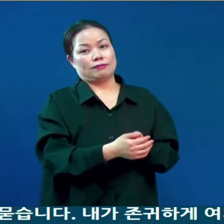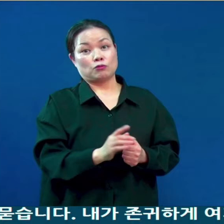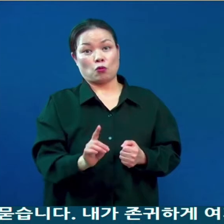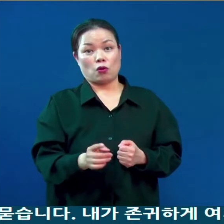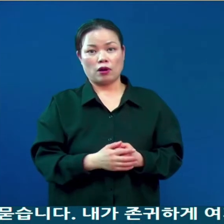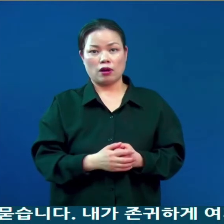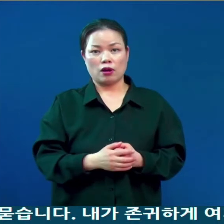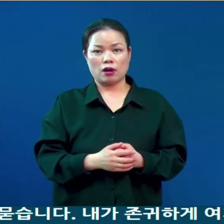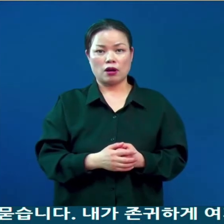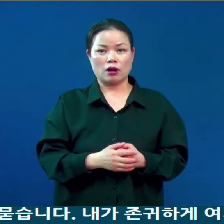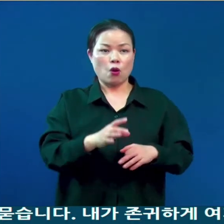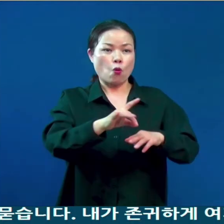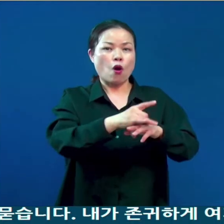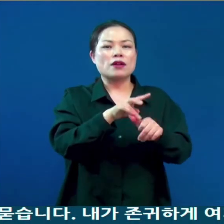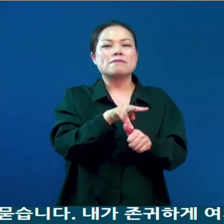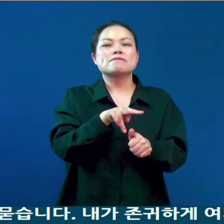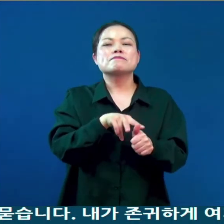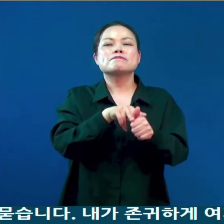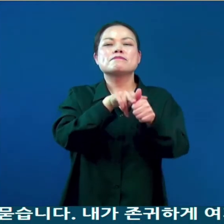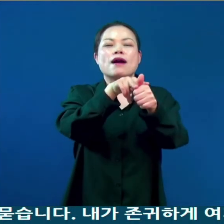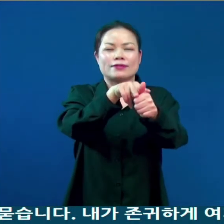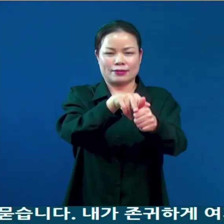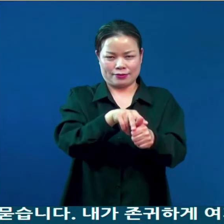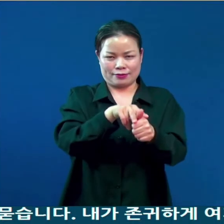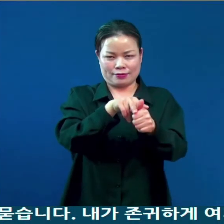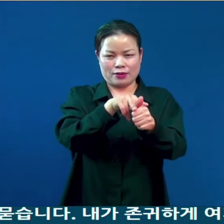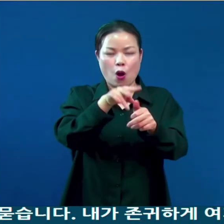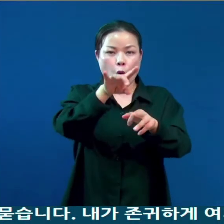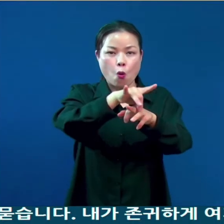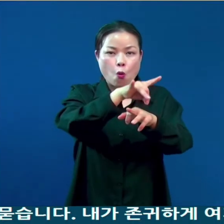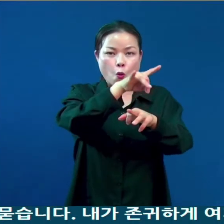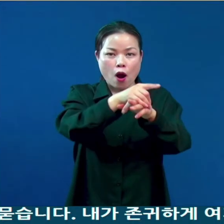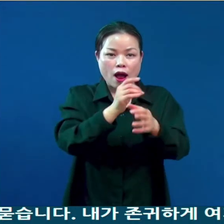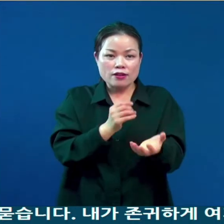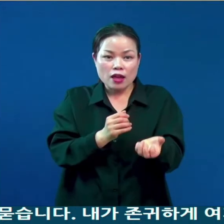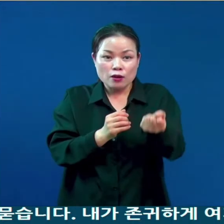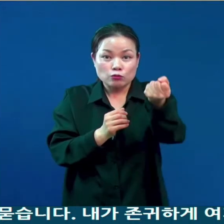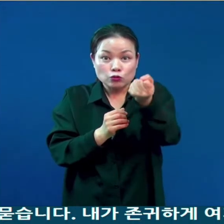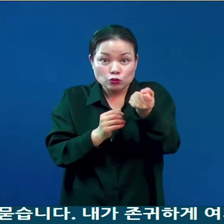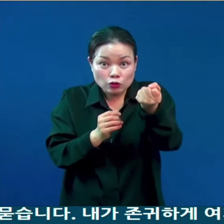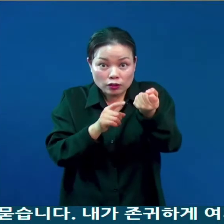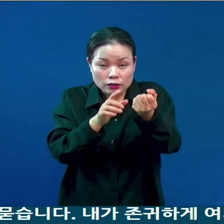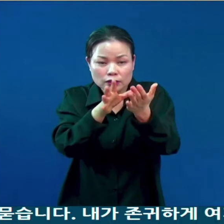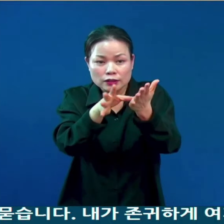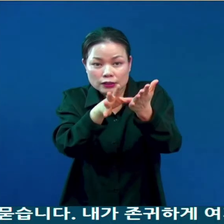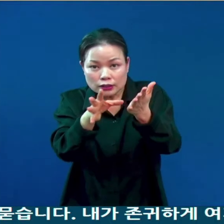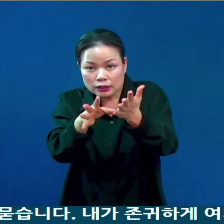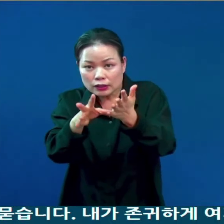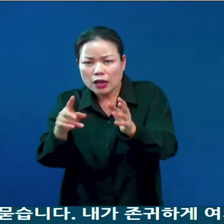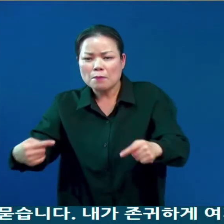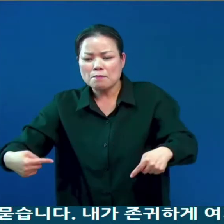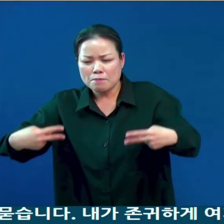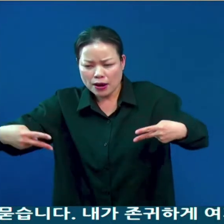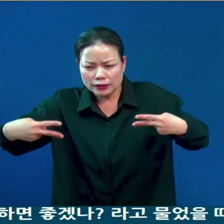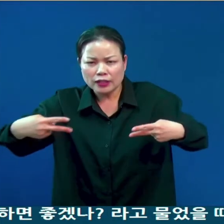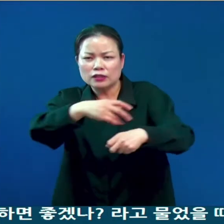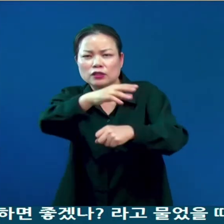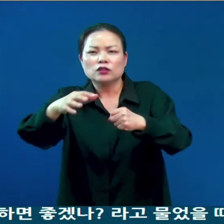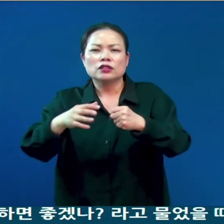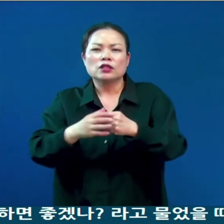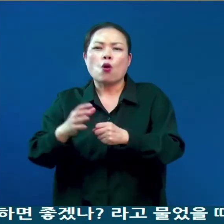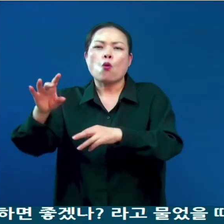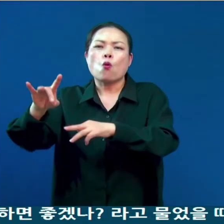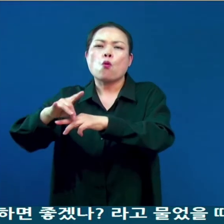뭡니까? 왕의 말을 타고, 당시에 왕의 소유물들은, 왕의 말이나 왕의 마차들은, 왕의 소유물은